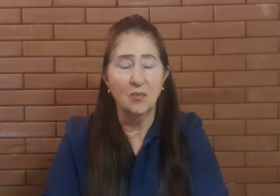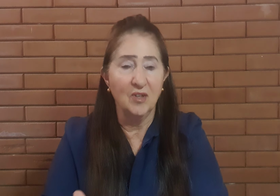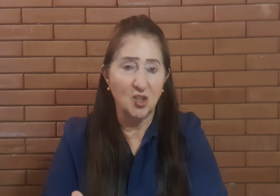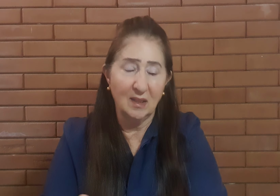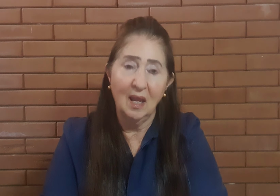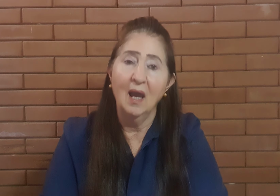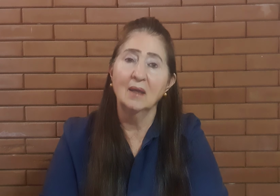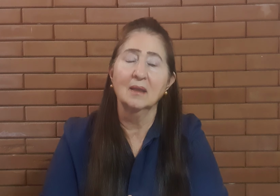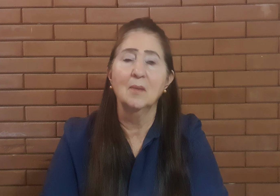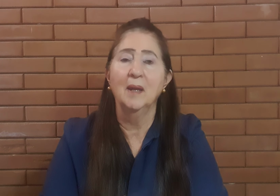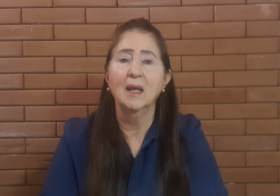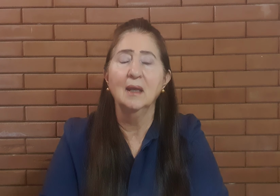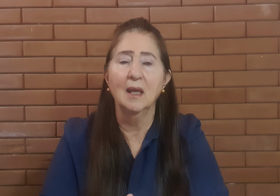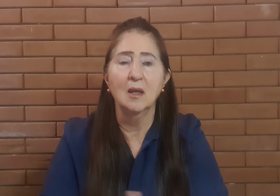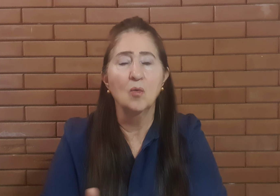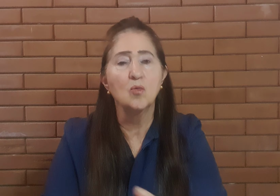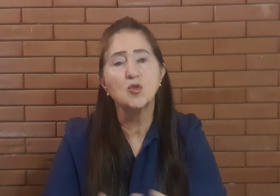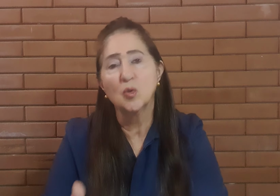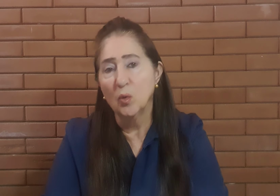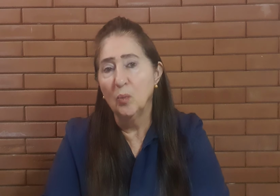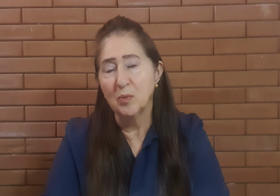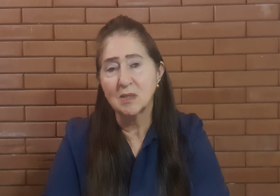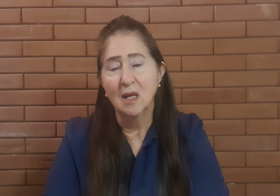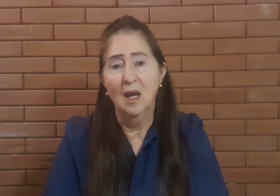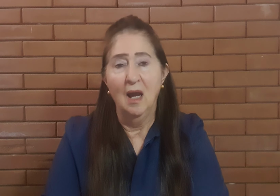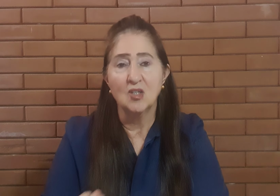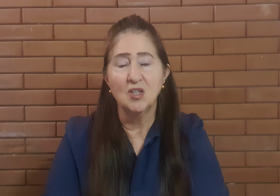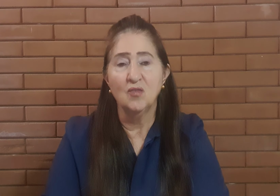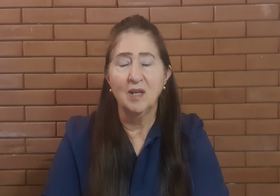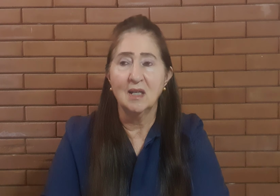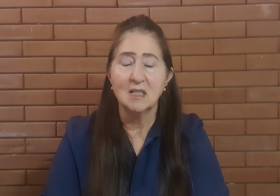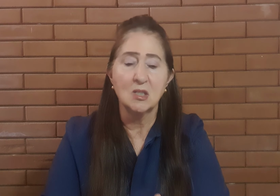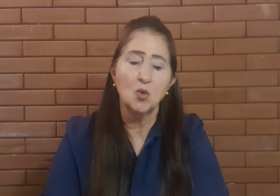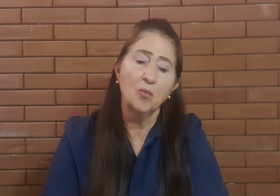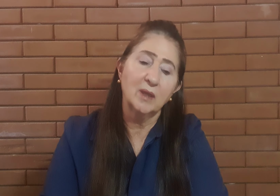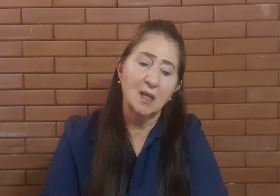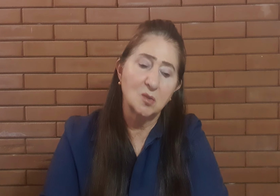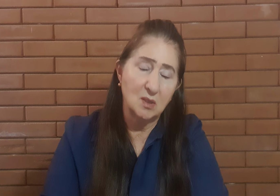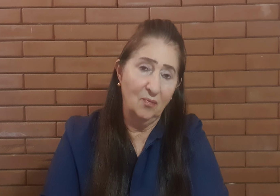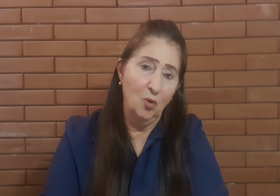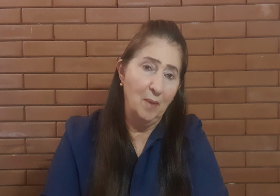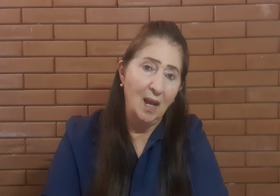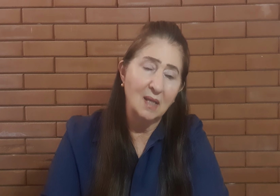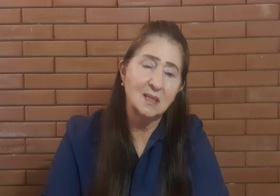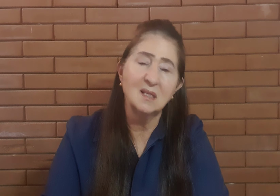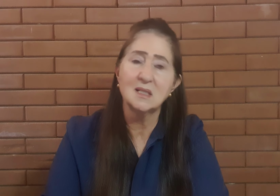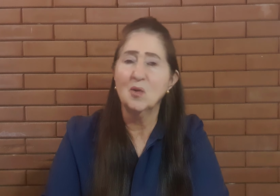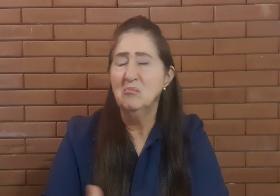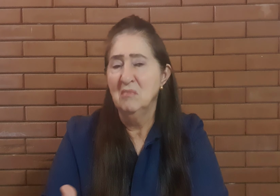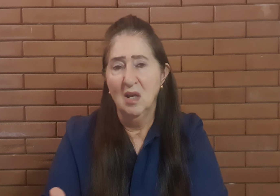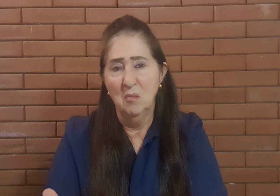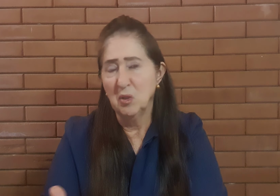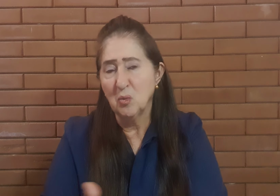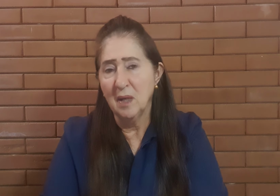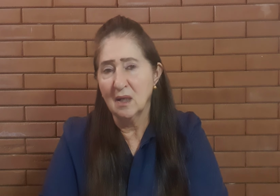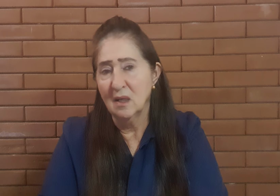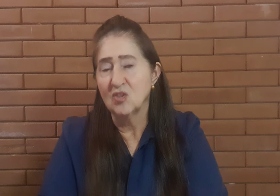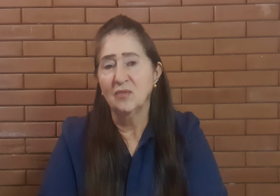faixa etária também, né? E alguns grupos, a gente vê que esses contextos informais, eles são muito marcantes,